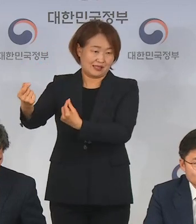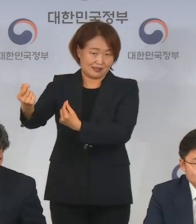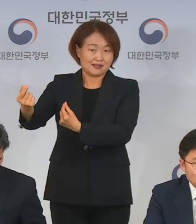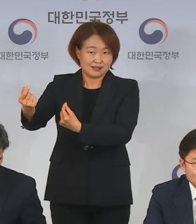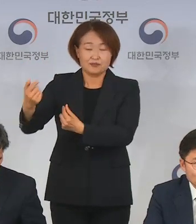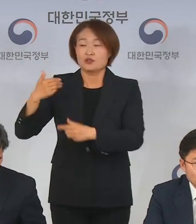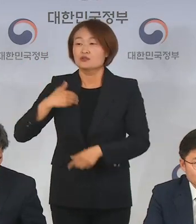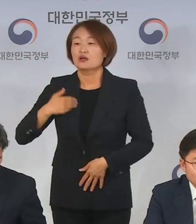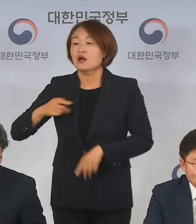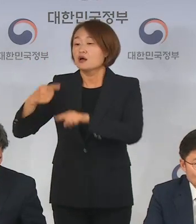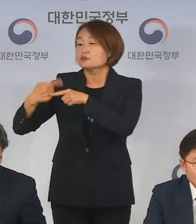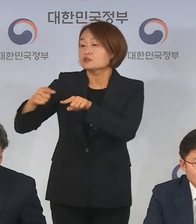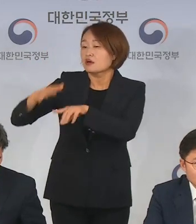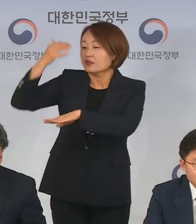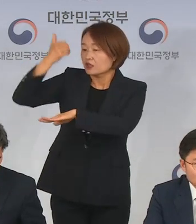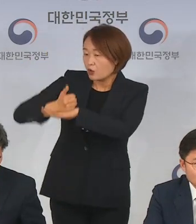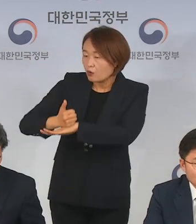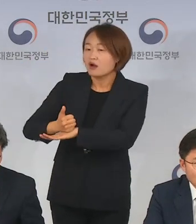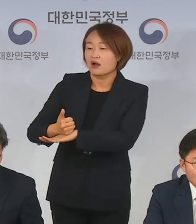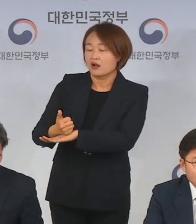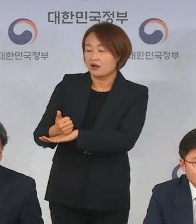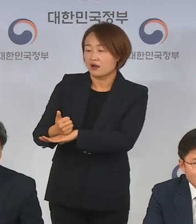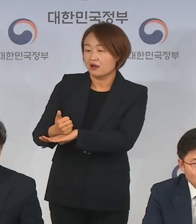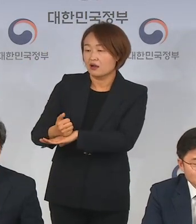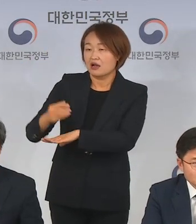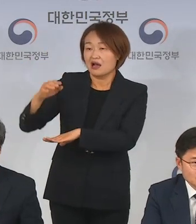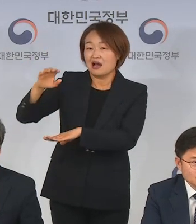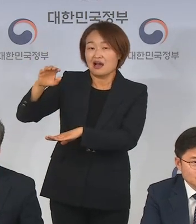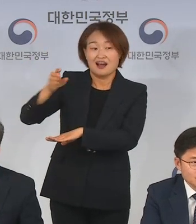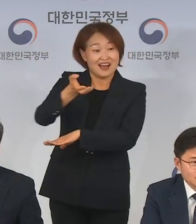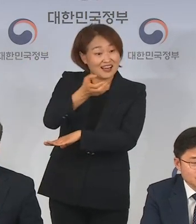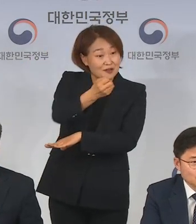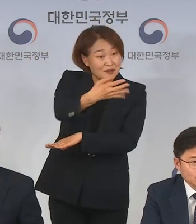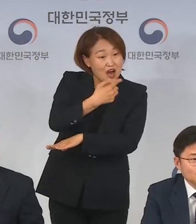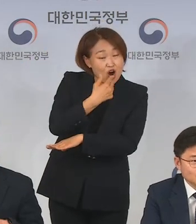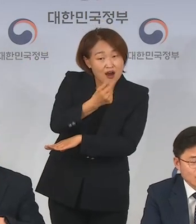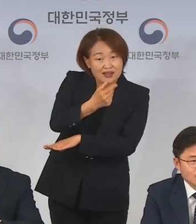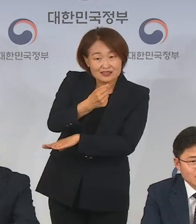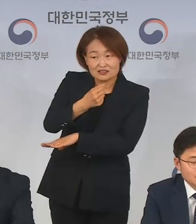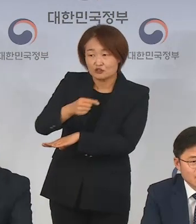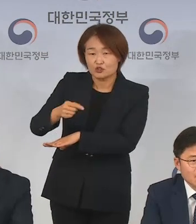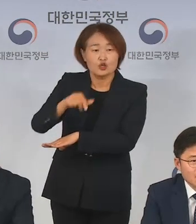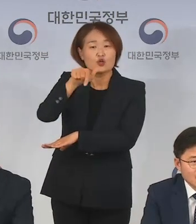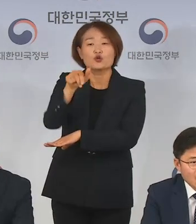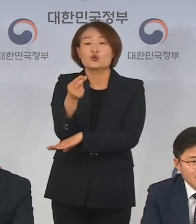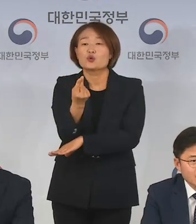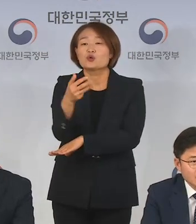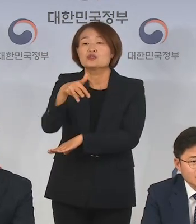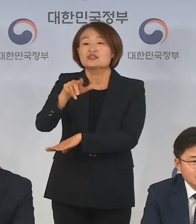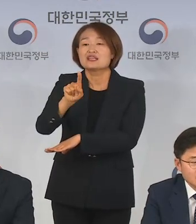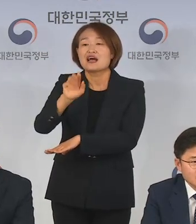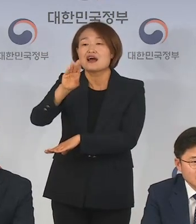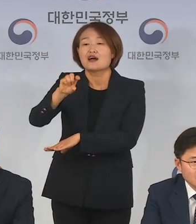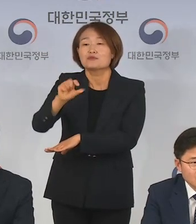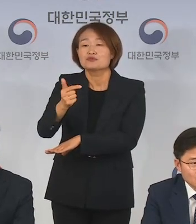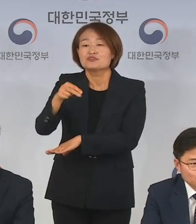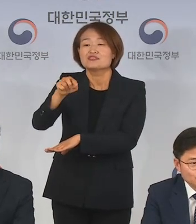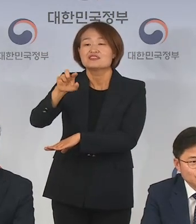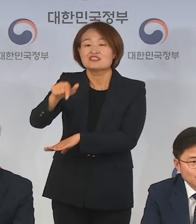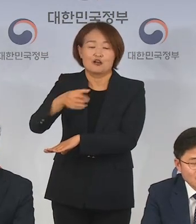저희들이 분석하고 있는 결과에 대해서 IAEA가 아까 말씀드린 것처럼 이제 교차 분석을 하기 때문에